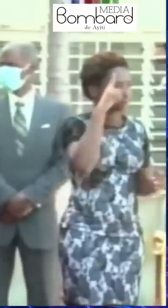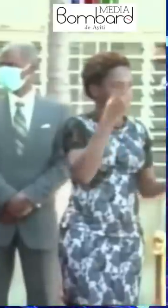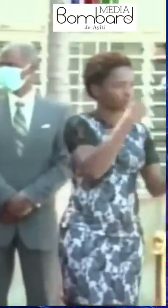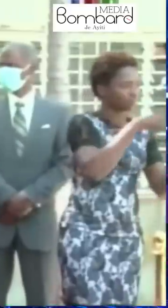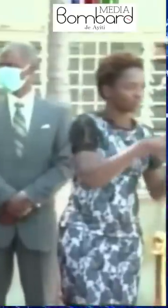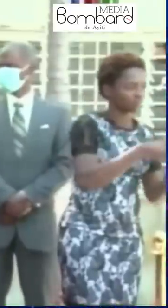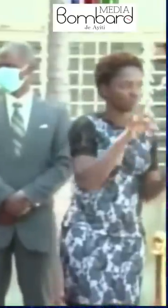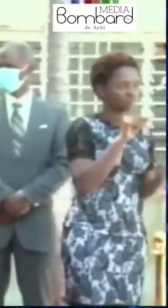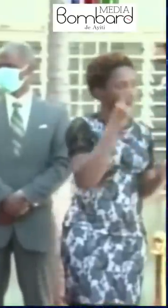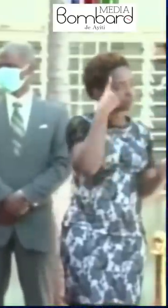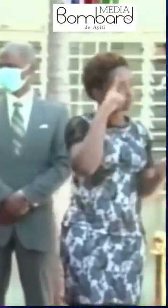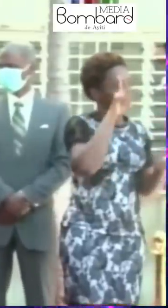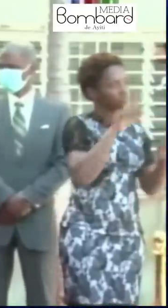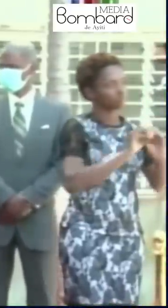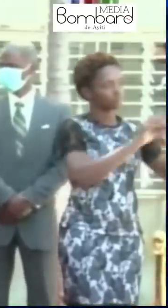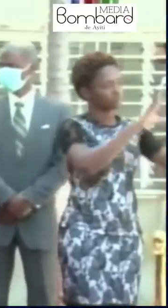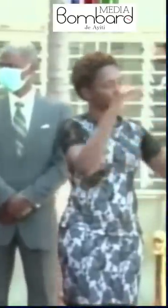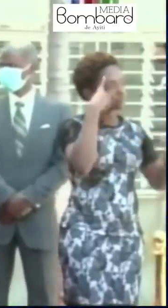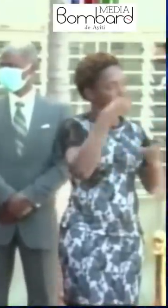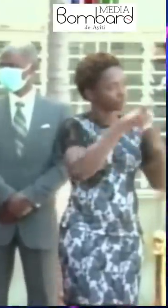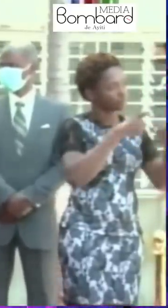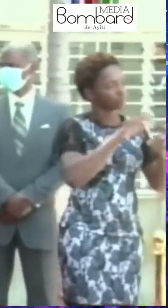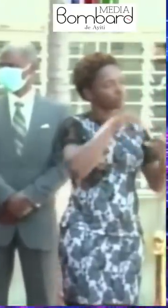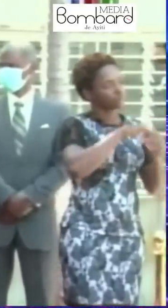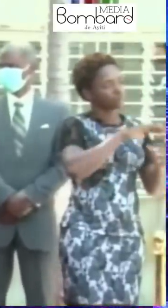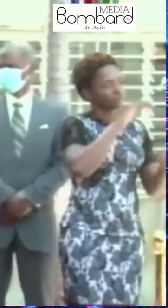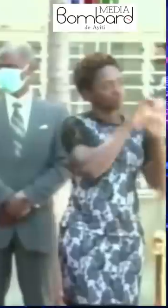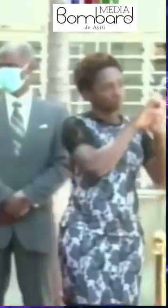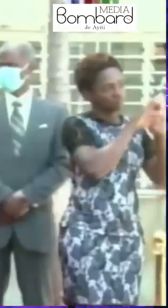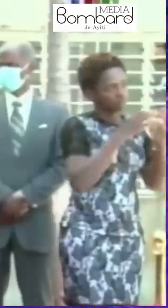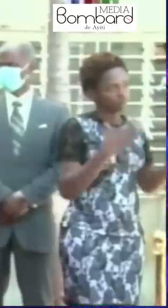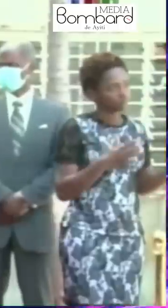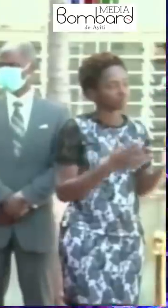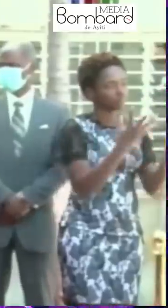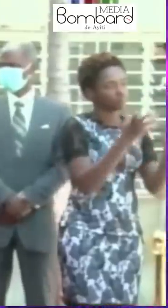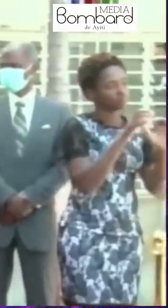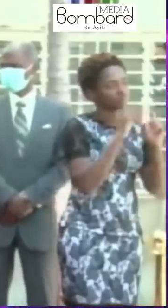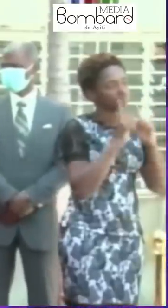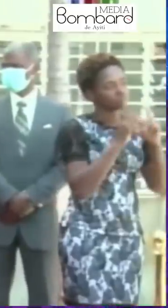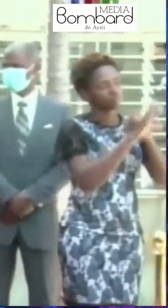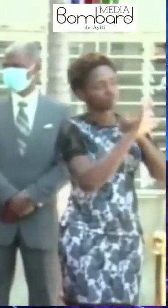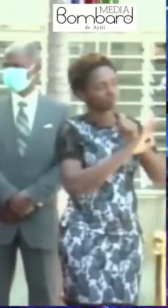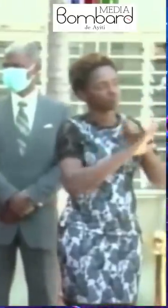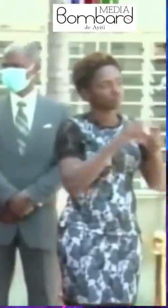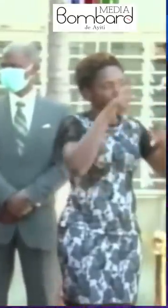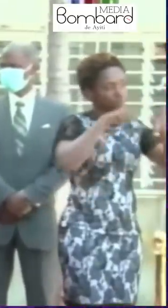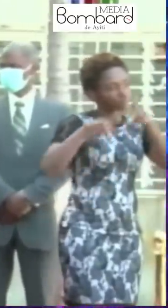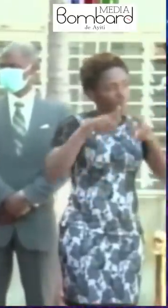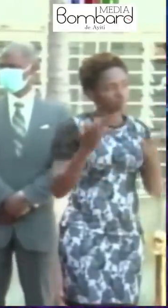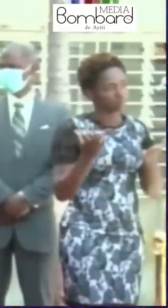veut dire son synergie qui peut créer entre toute entité qui est dans l'État déjà. Je voulais parler de sécurité publique avec